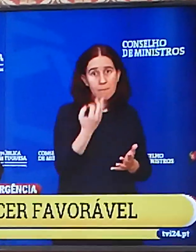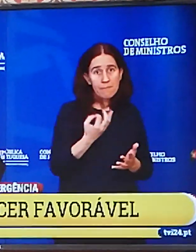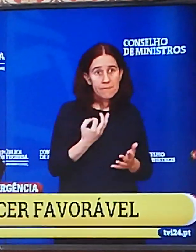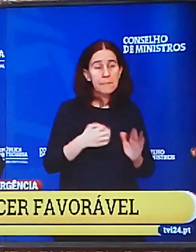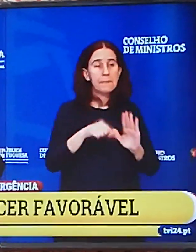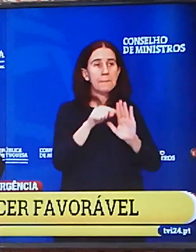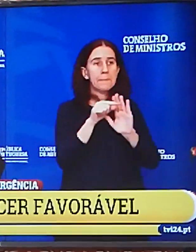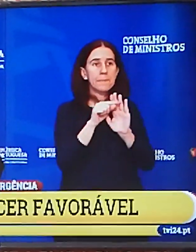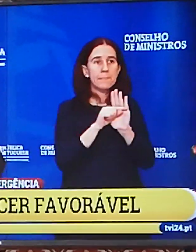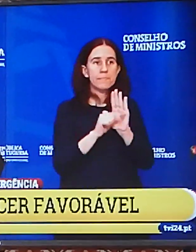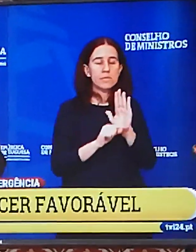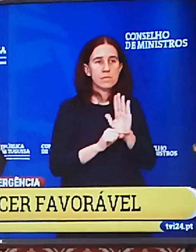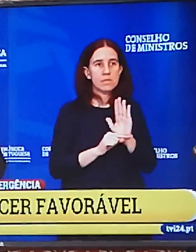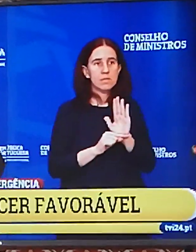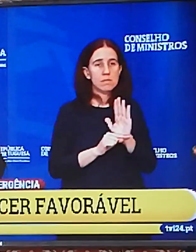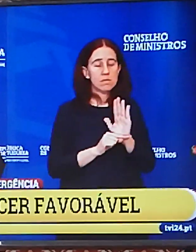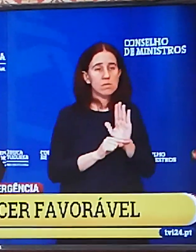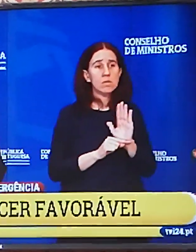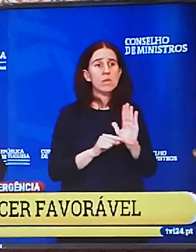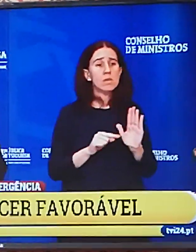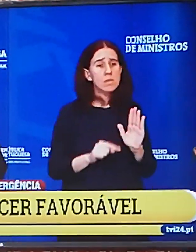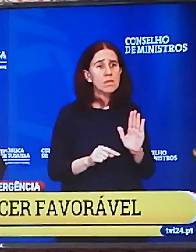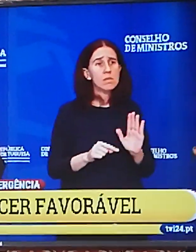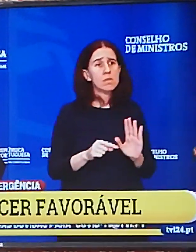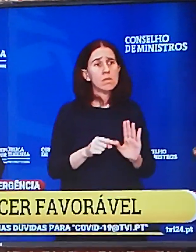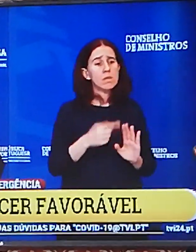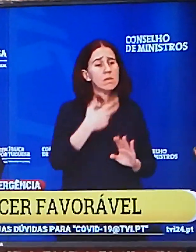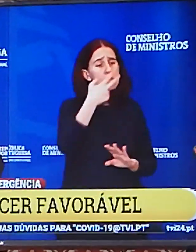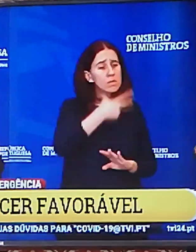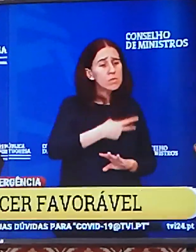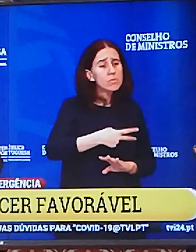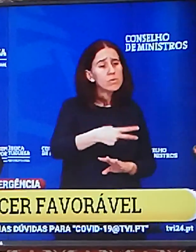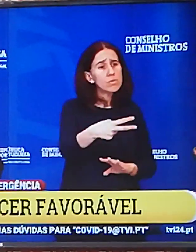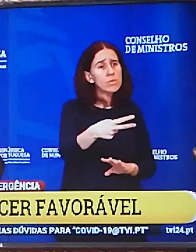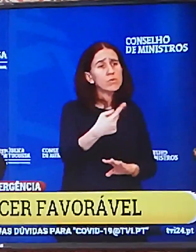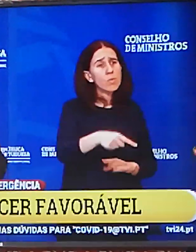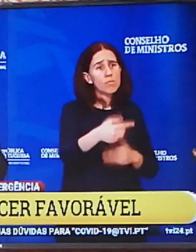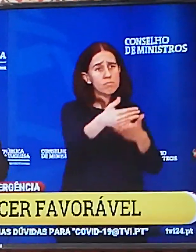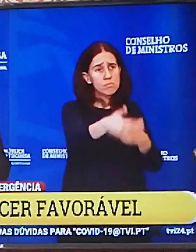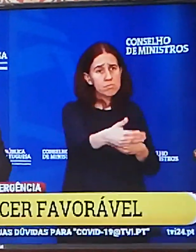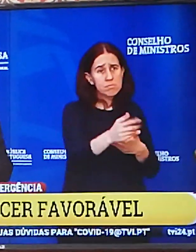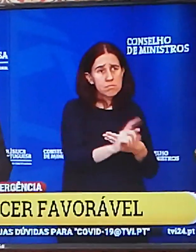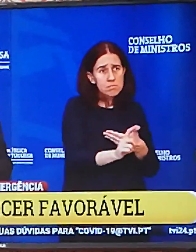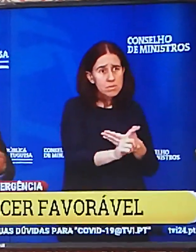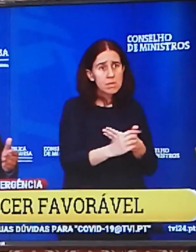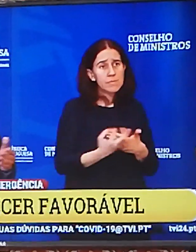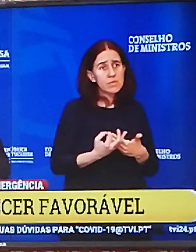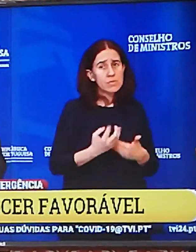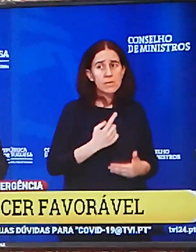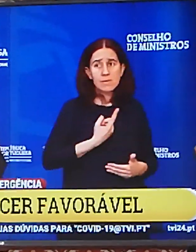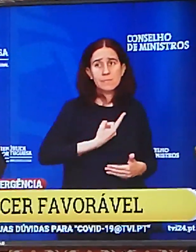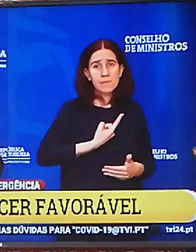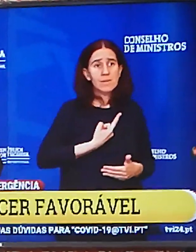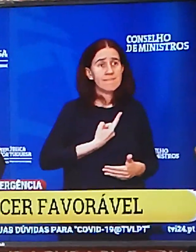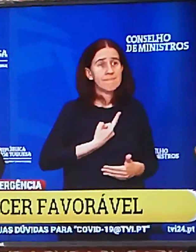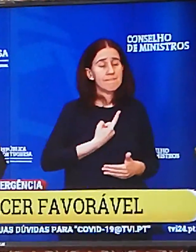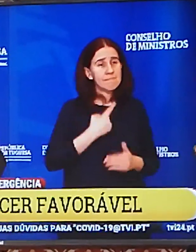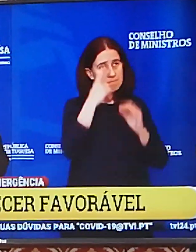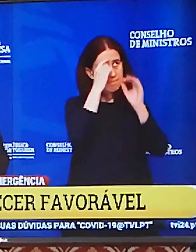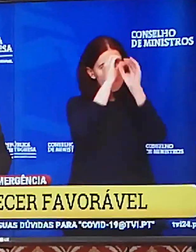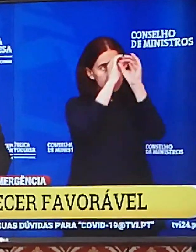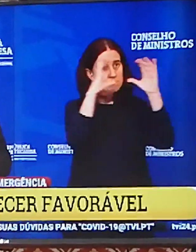serão medidas que não vigorarão para as próximas duas semanas, simplesmente, mas que têm que ter em